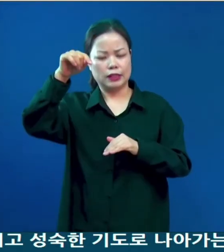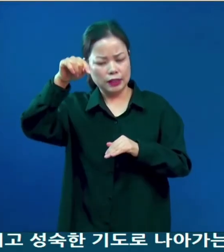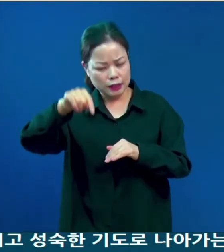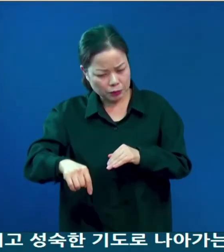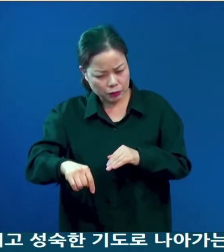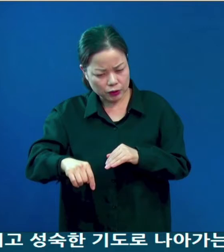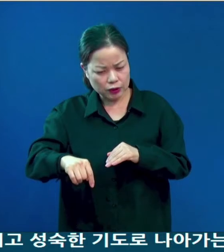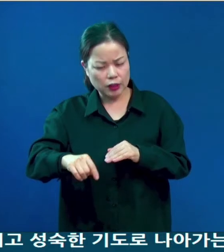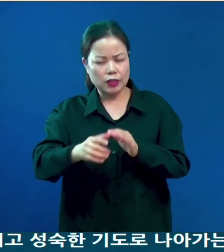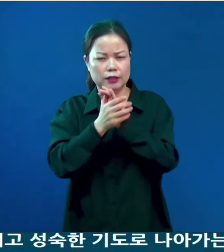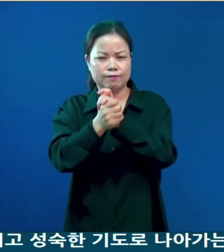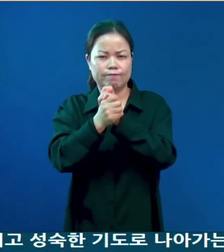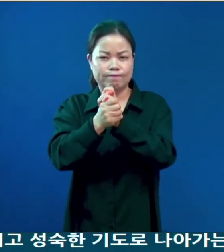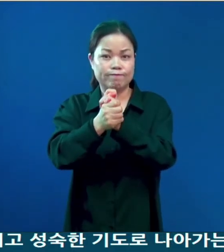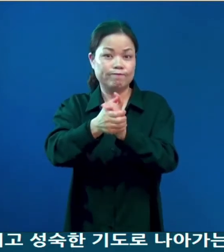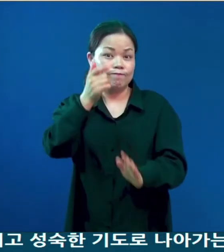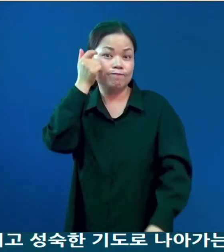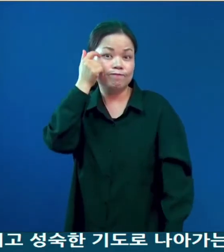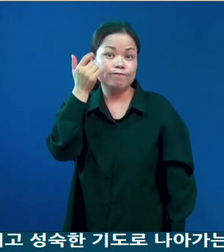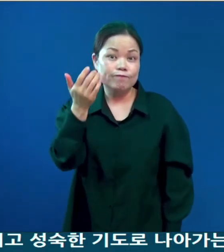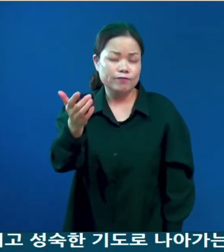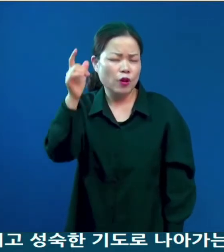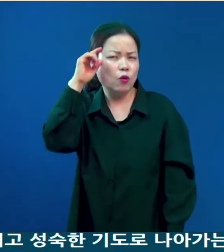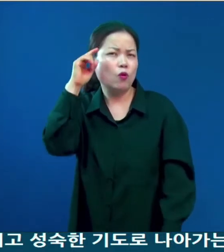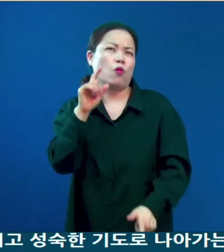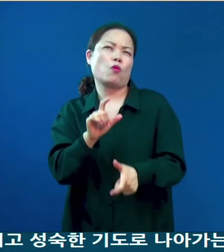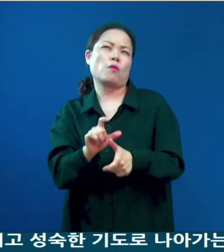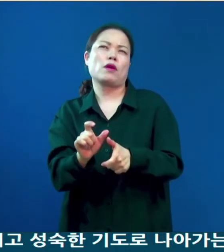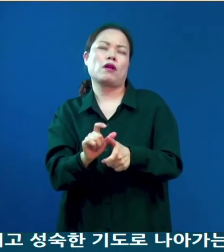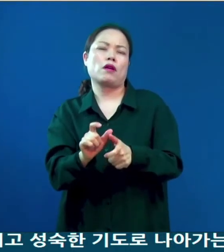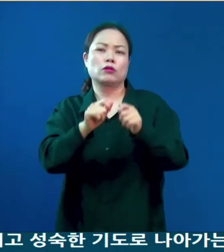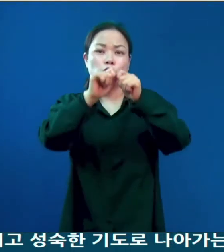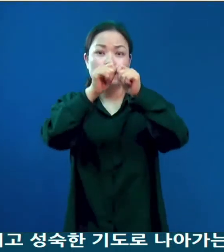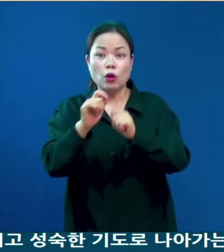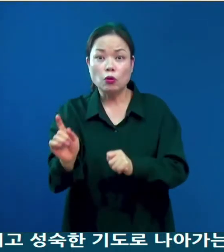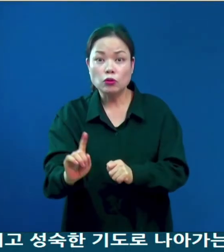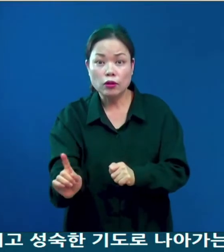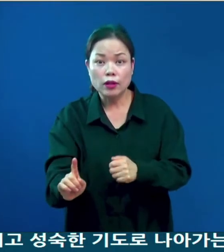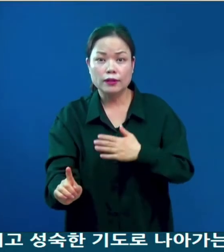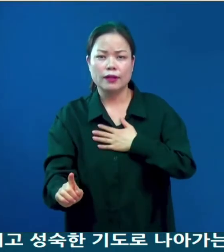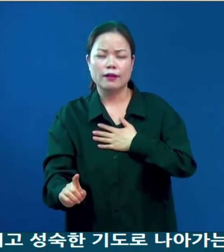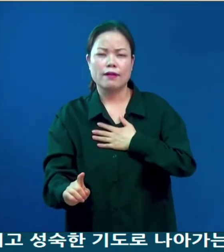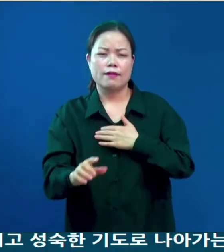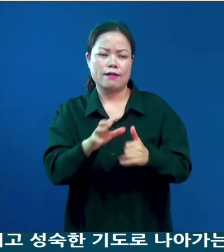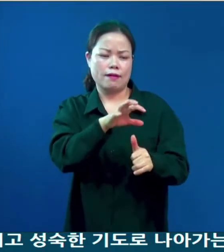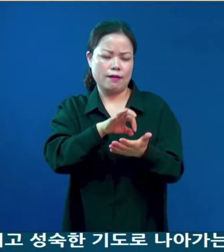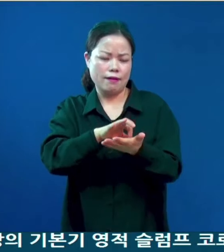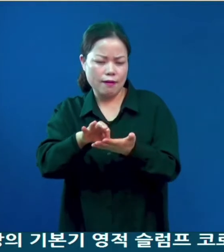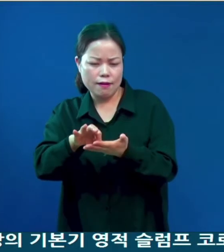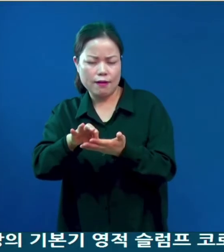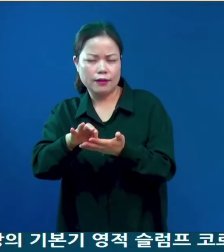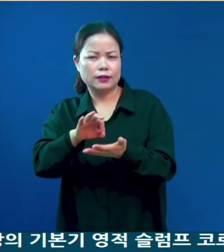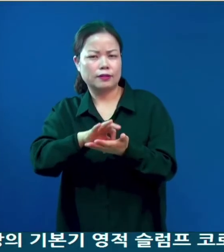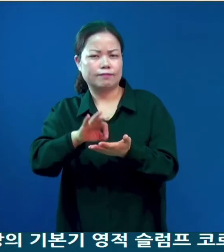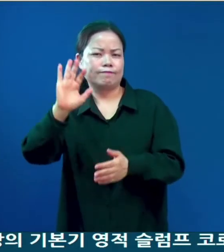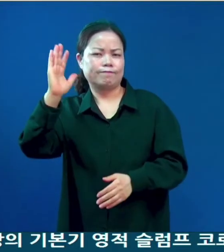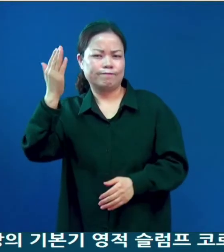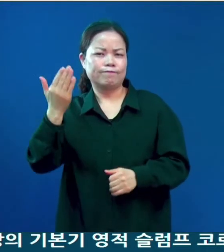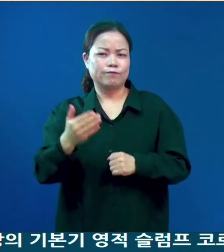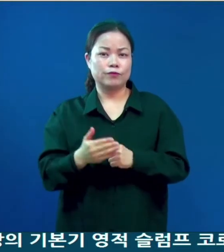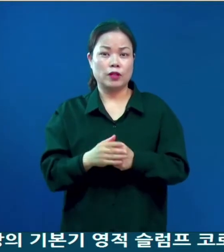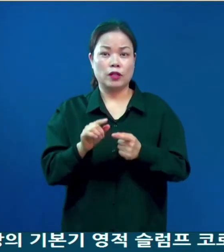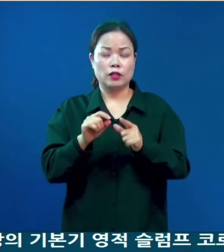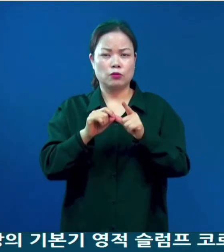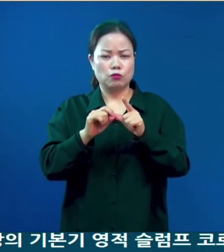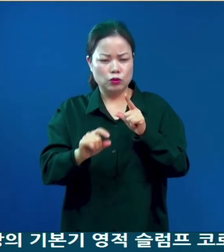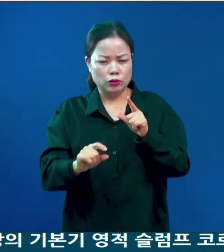나아가야 할지를 고민하셔야죠. 고민. 그리고 구체적으로 그것을 어떻게 내가 적용하고 장착할지, 그 부분에